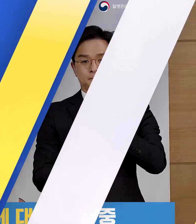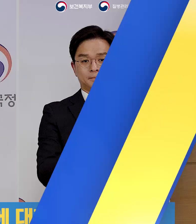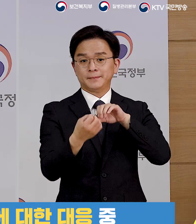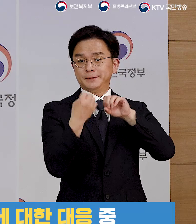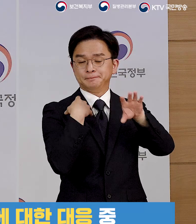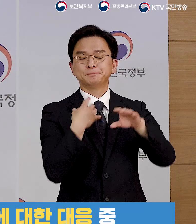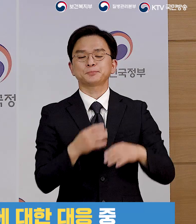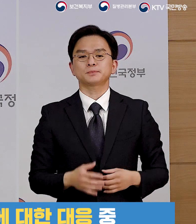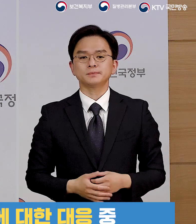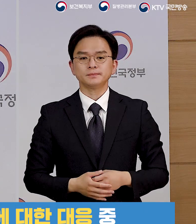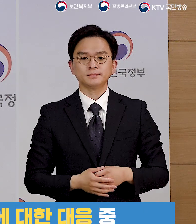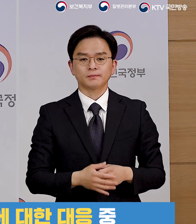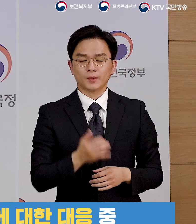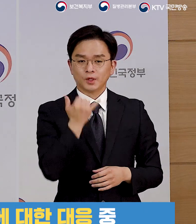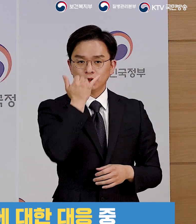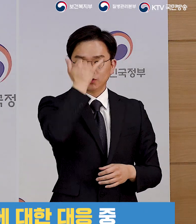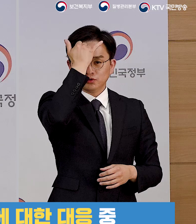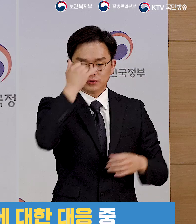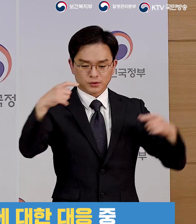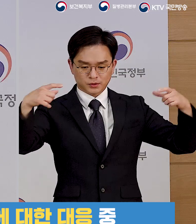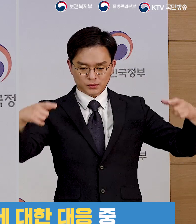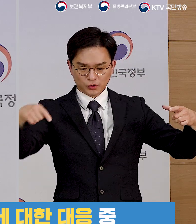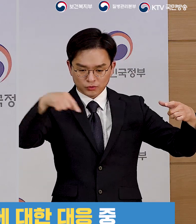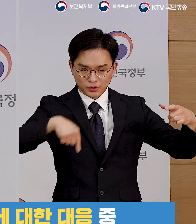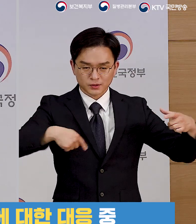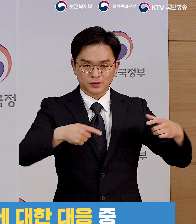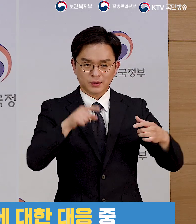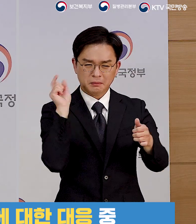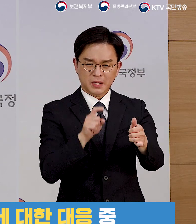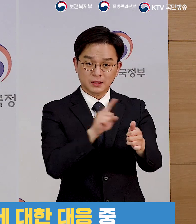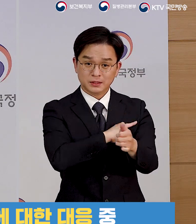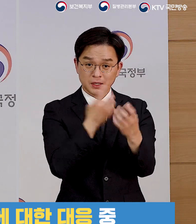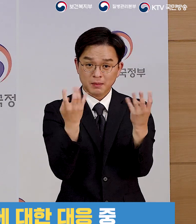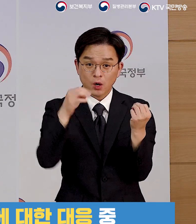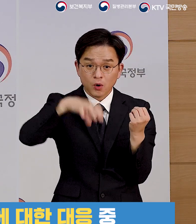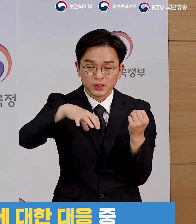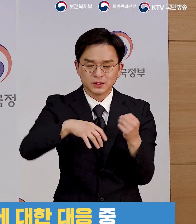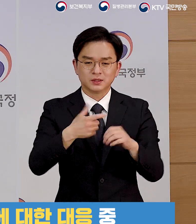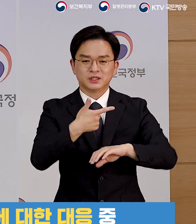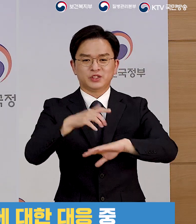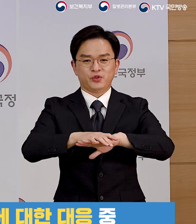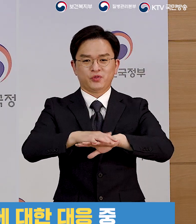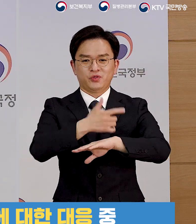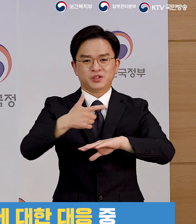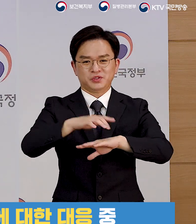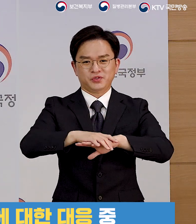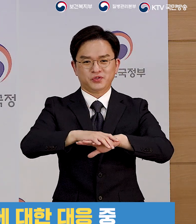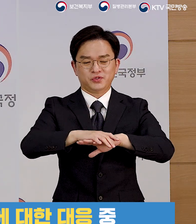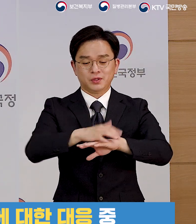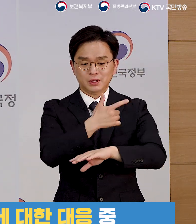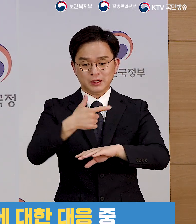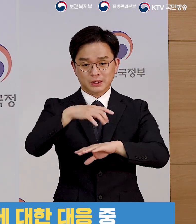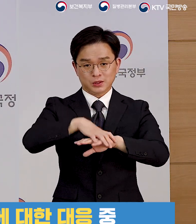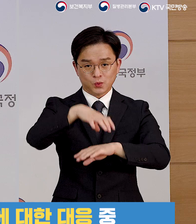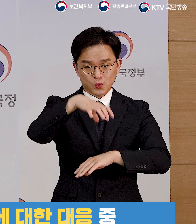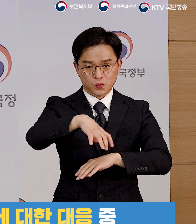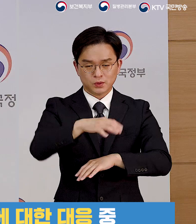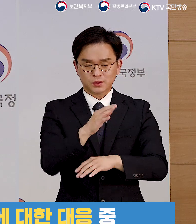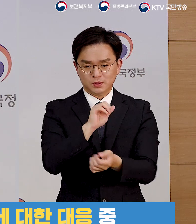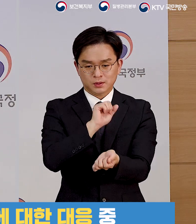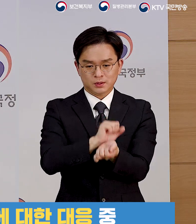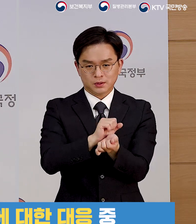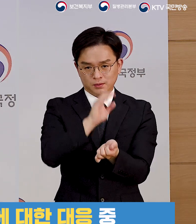사실 이제 대전에서 충청권 중에서는 대전의 확진자가 이제 가장 이제 많이 발생을 하였습니다. 그래서 대전의